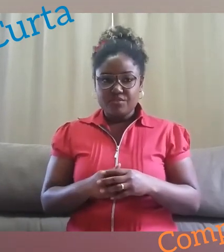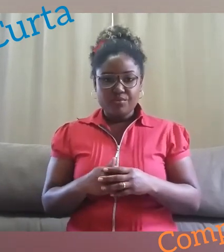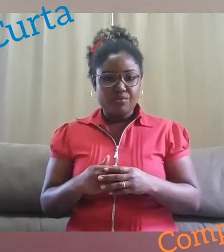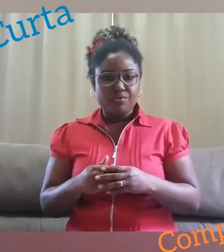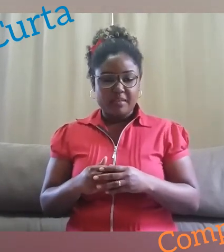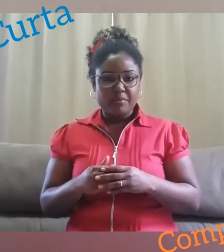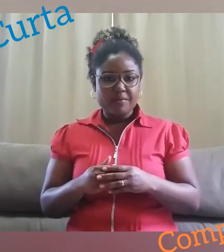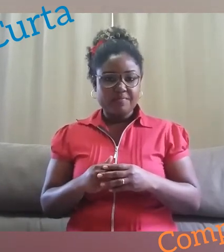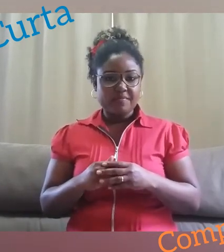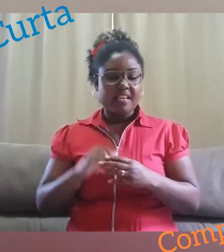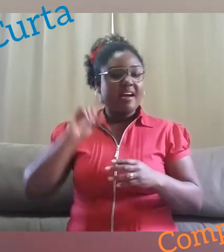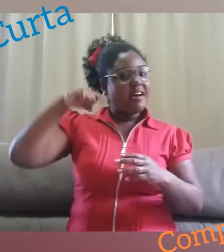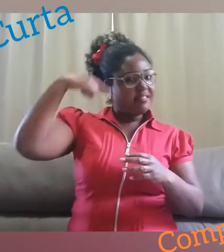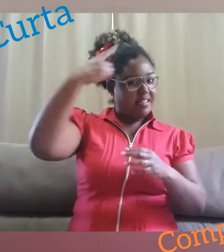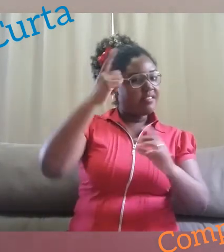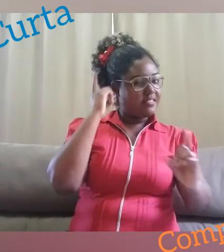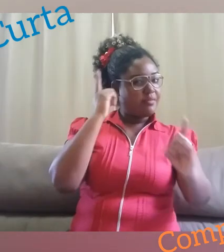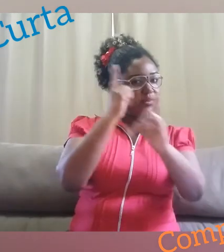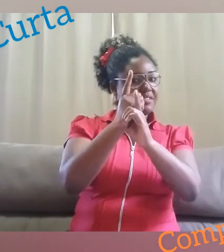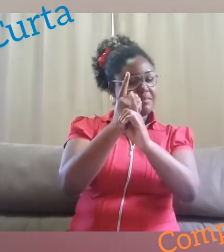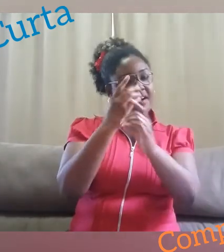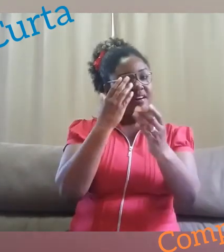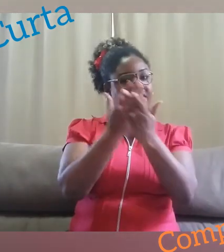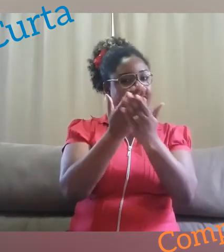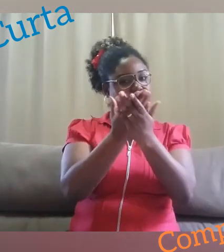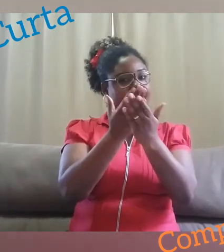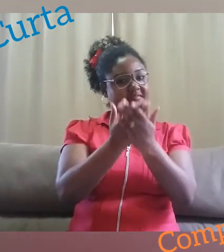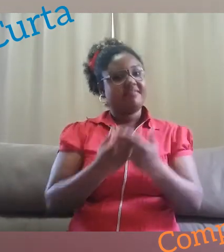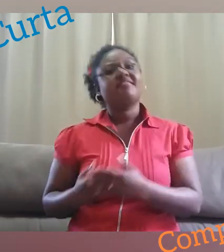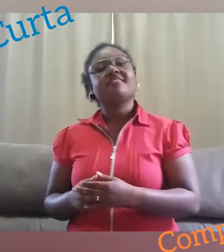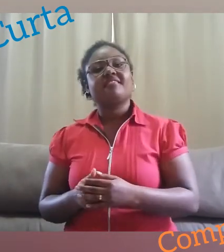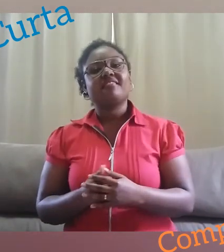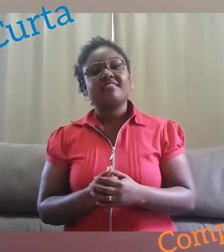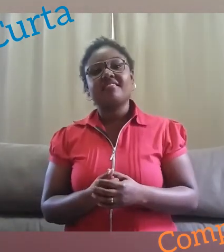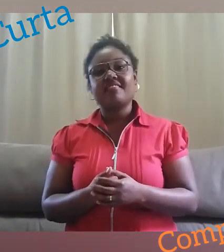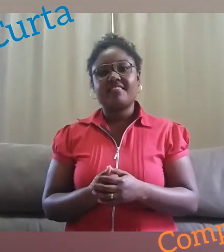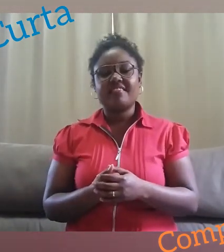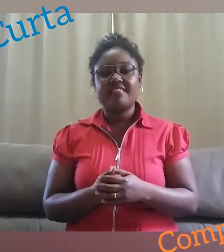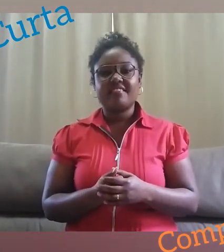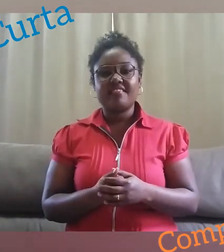nosso curso, tá bom? Até a nossa próxima aula. Tchau. Tchau.